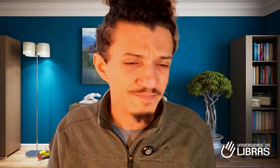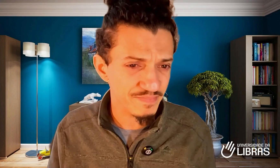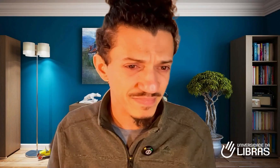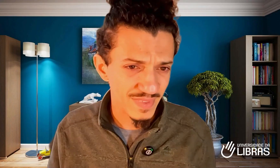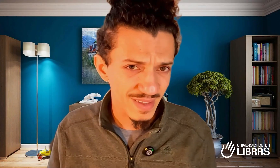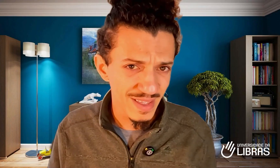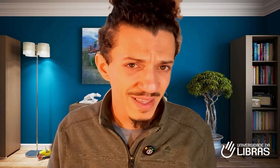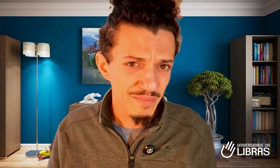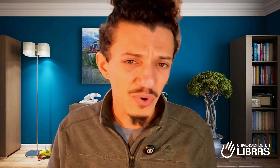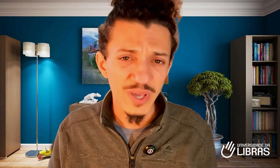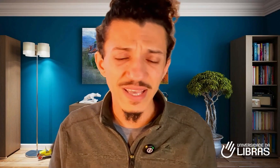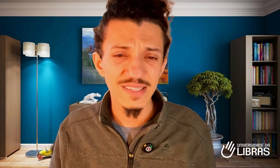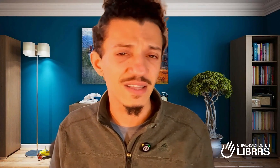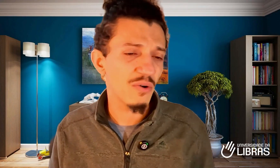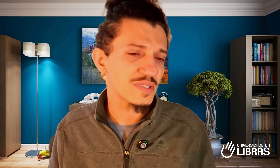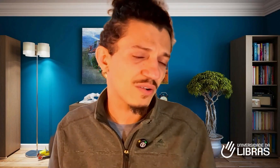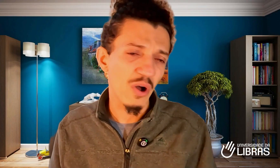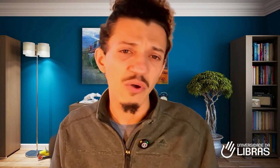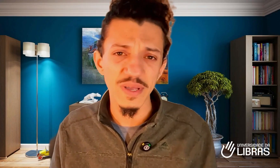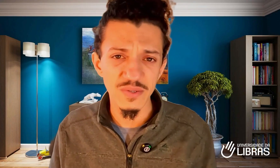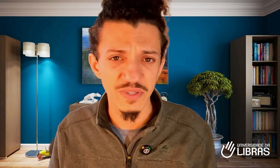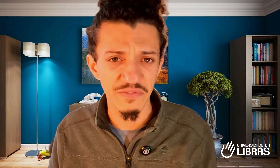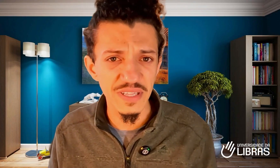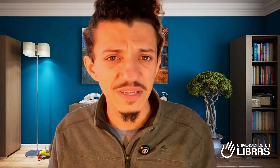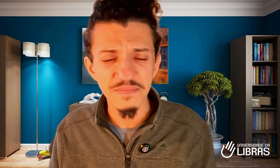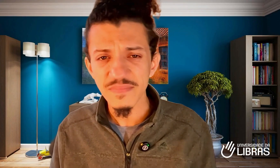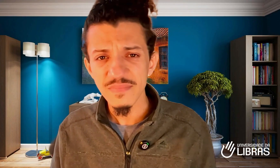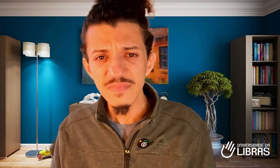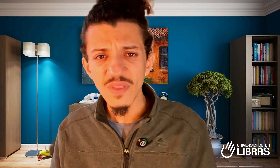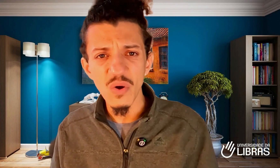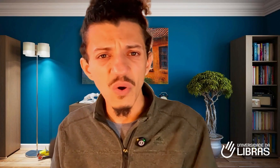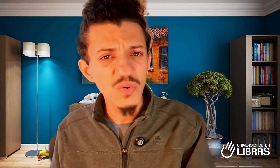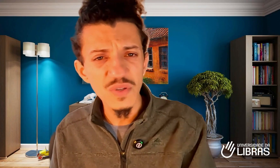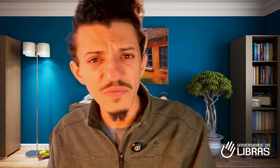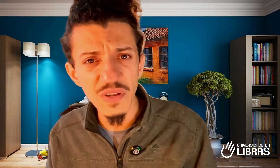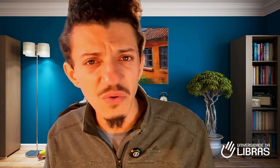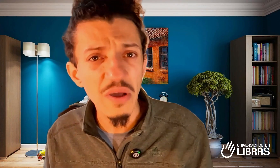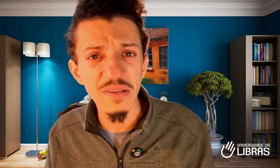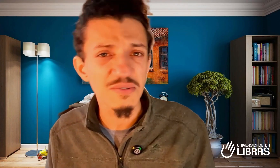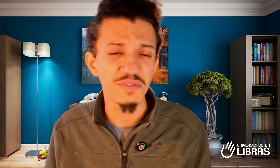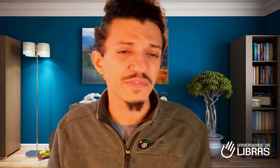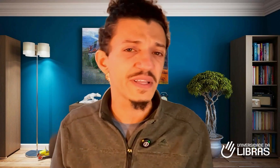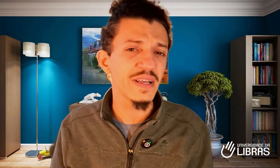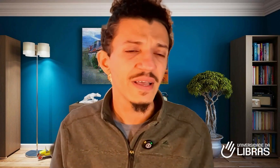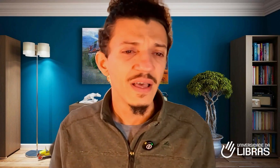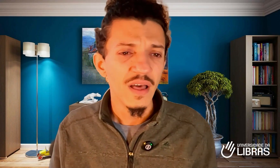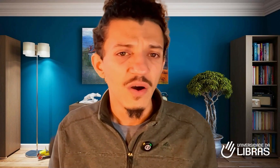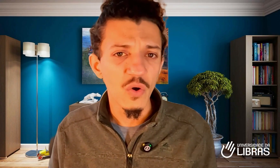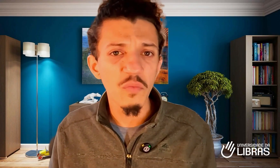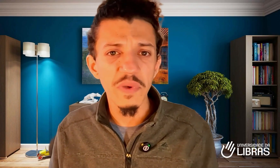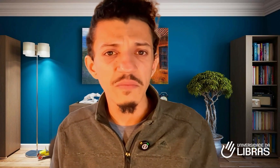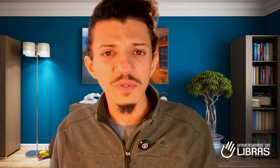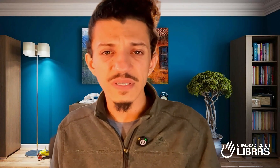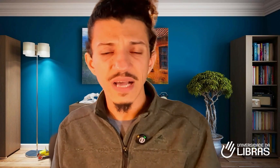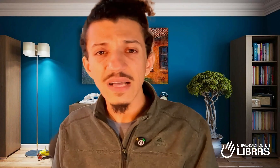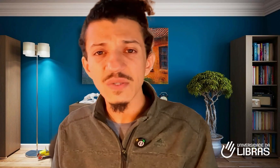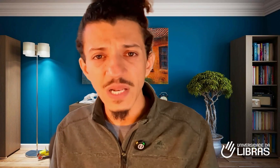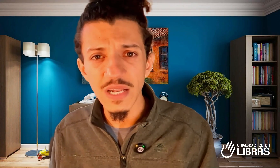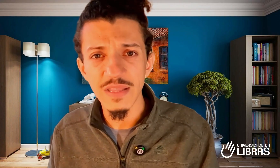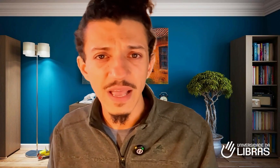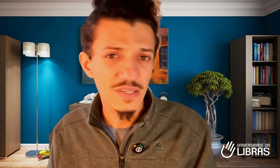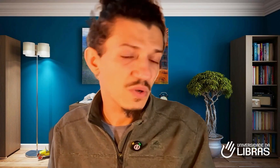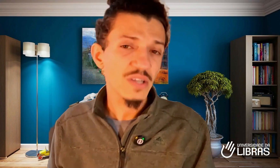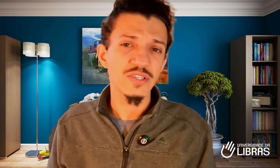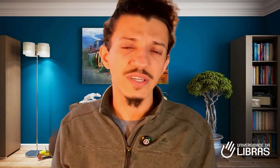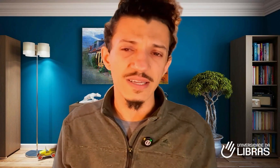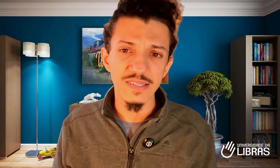ele, porque senão você corre o risco de vida, ou o seu filho corre risco de vida, ou no mínimo, caso ele